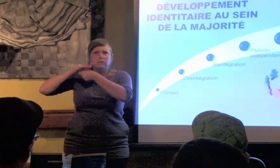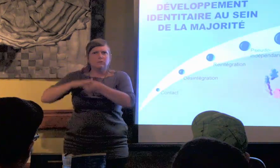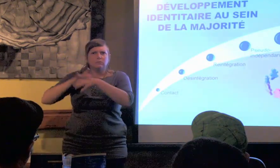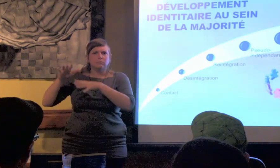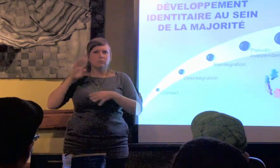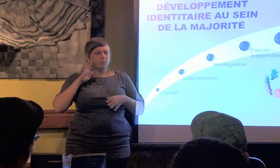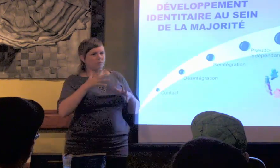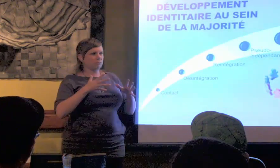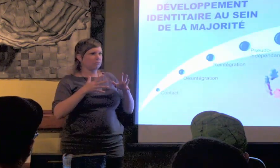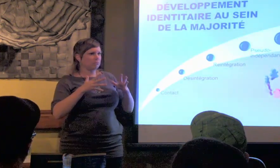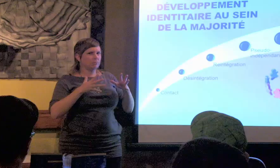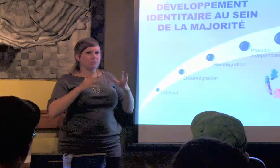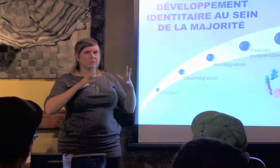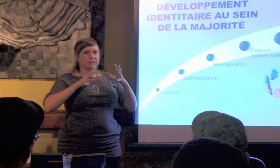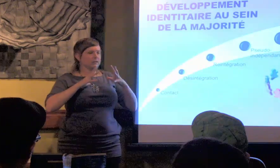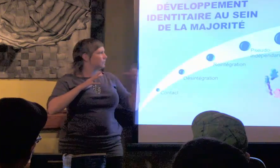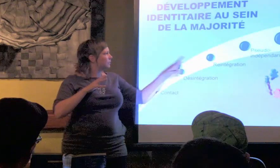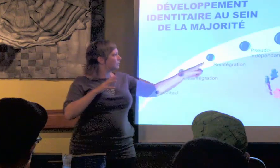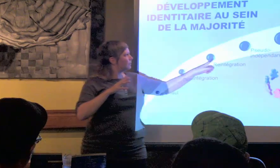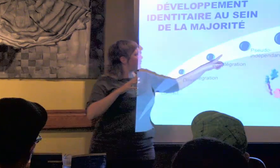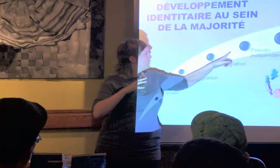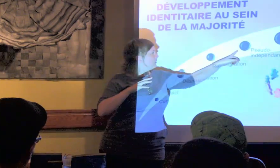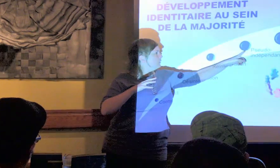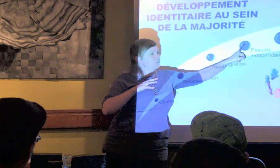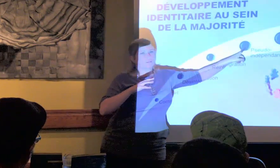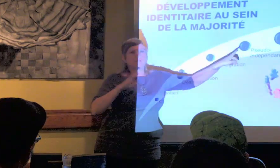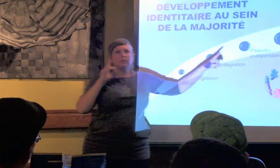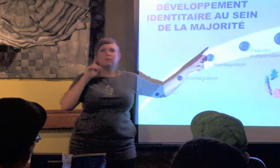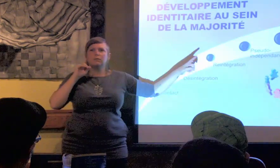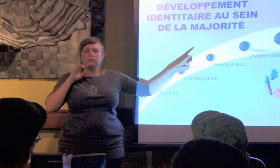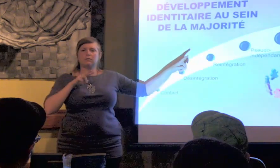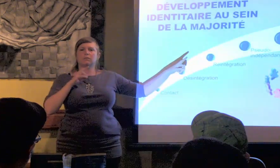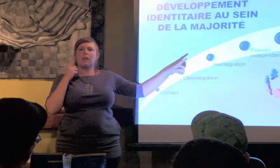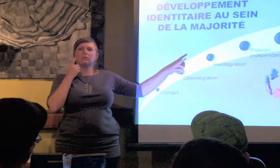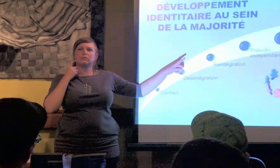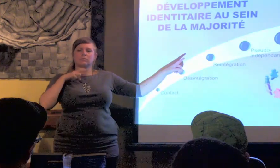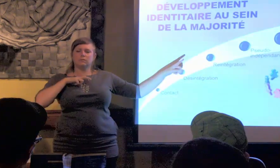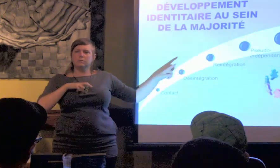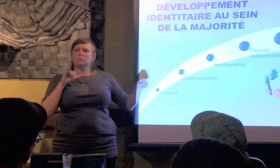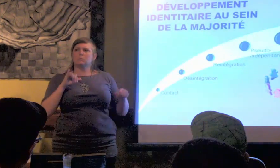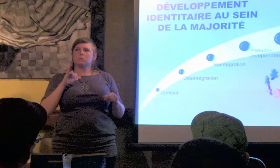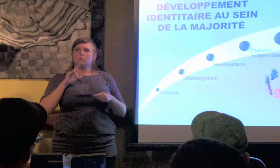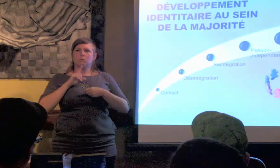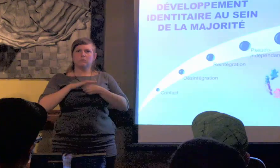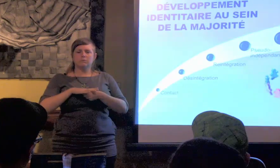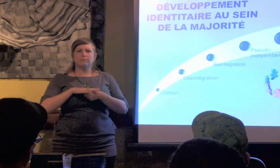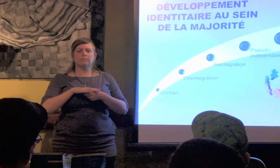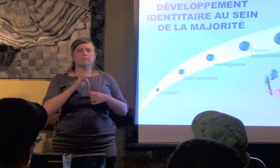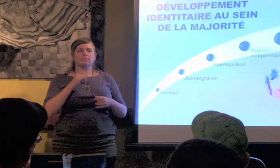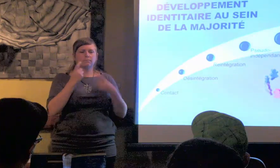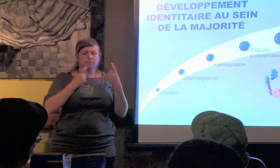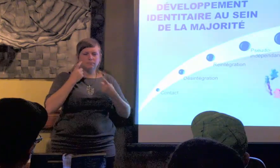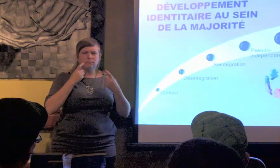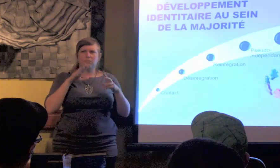préalable, avant, on disait, c'est de sa faute, il se prend pas en main, il veut pas s'intégrer, et ainsi de suite. Mais après ça, on fait, oups, attends un petit peu, là, est-ce que